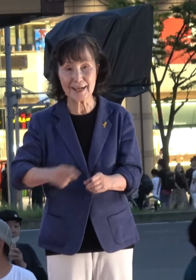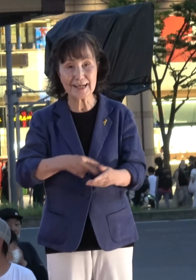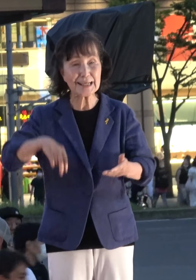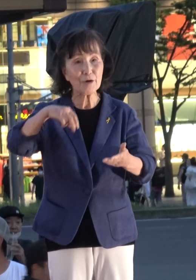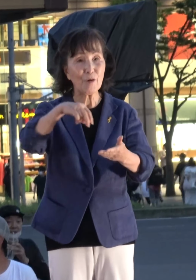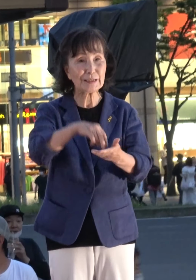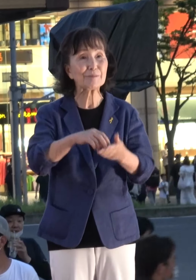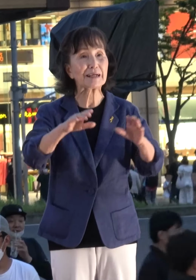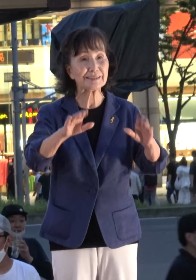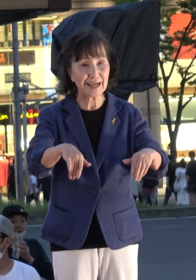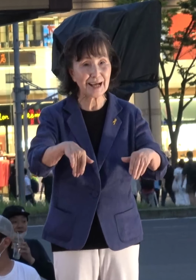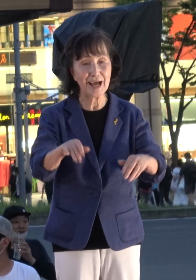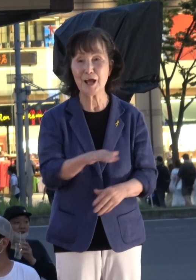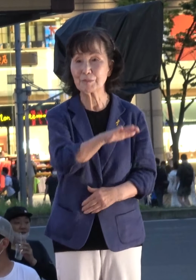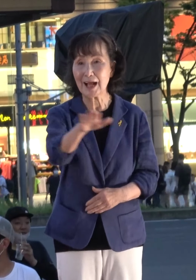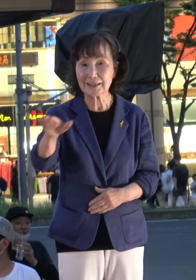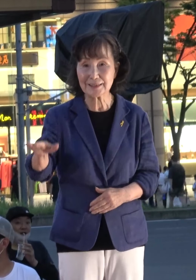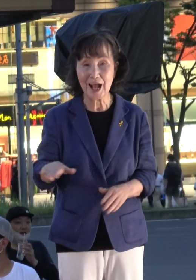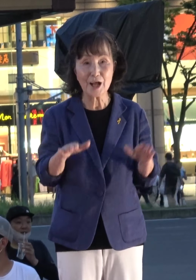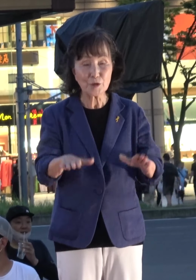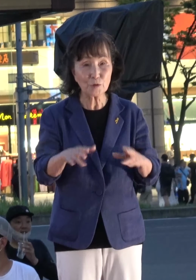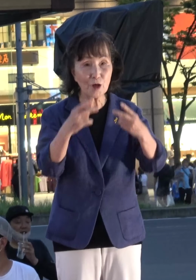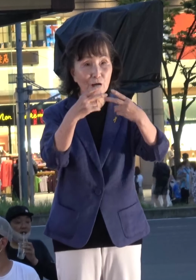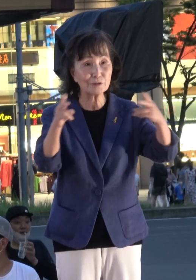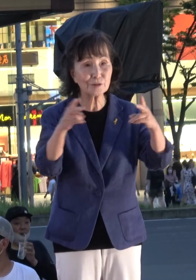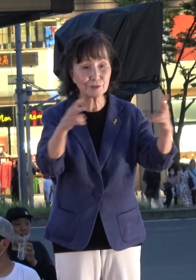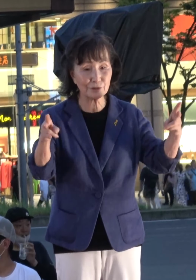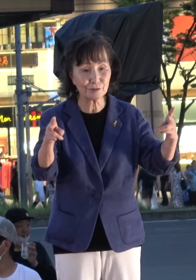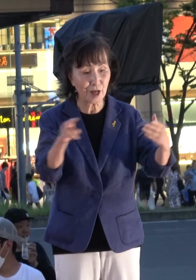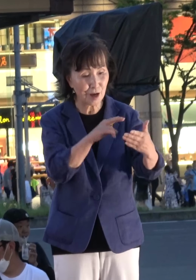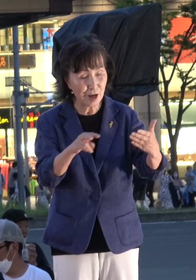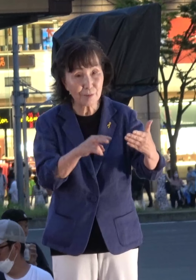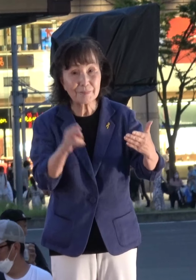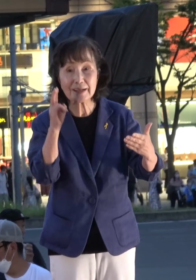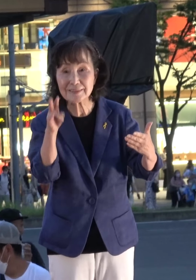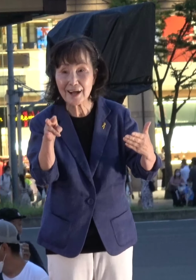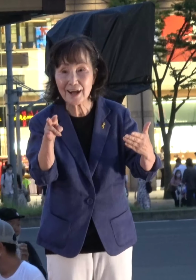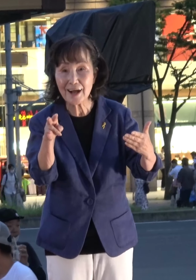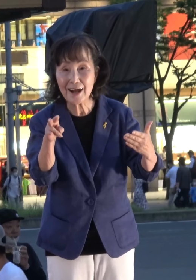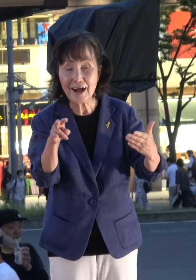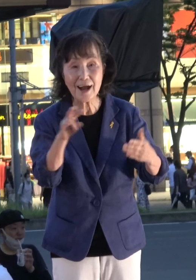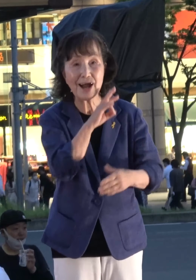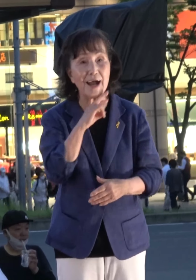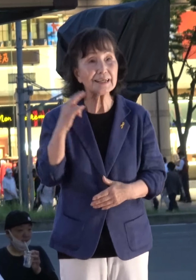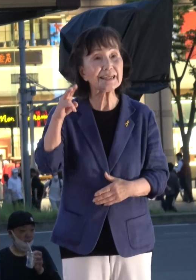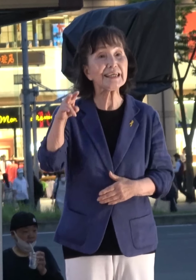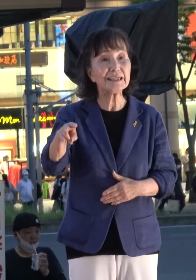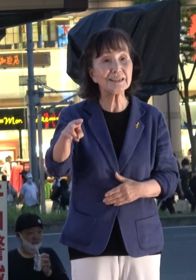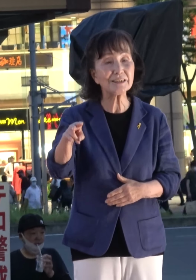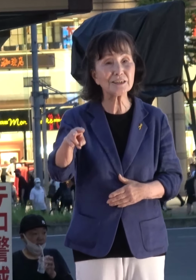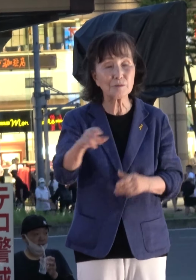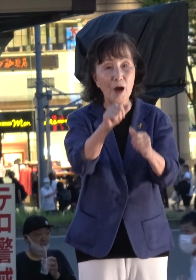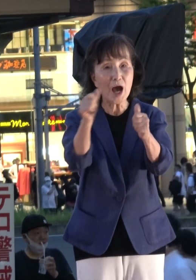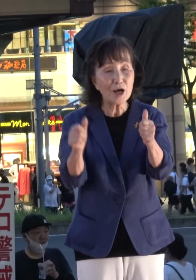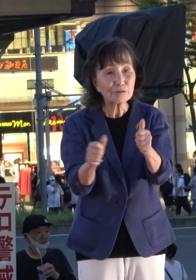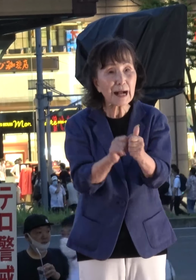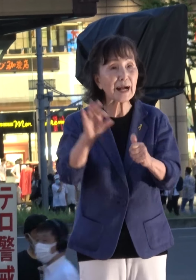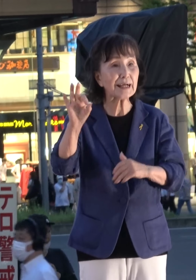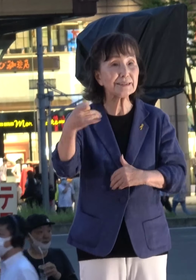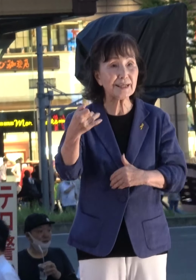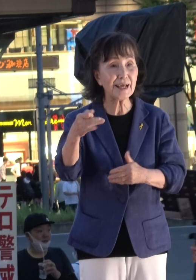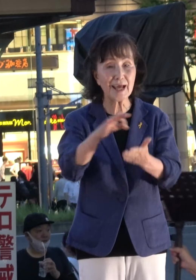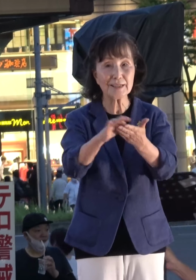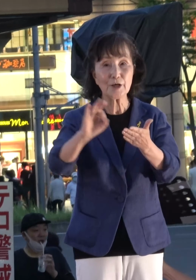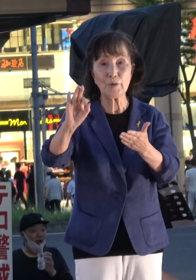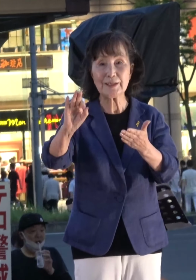しています。皆さん今日のニュースご覧になりましたか？イギリスでも付加価値税、いわゆる消